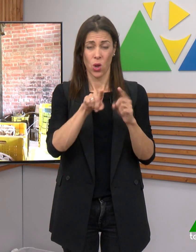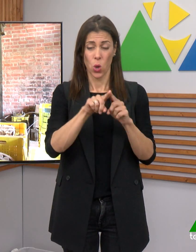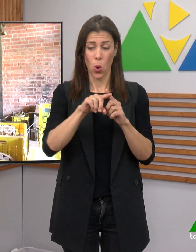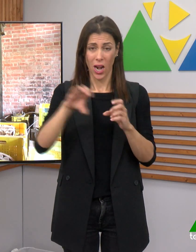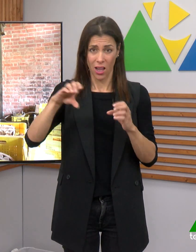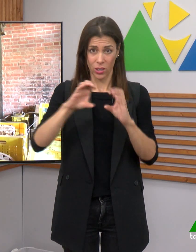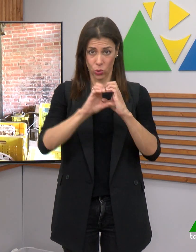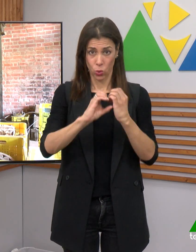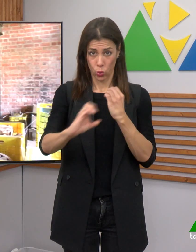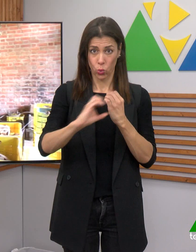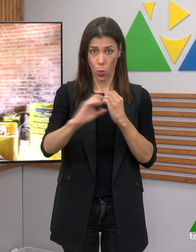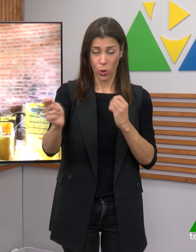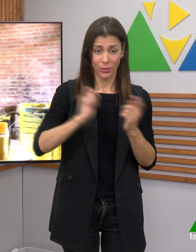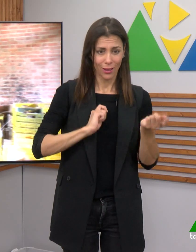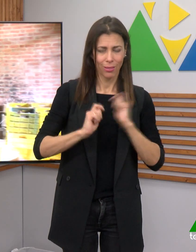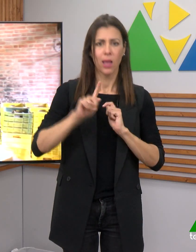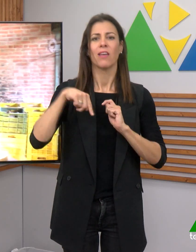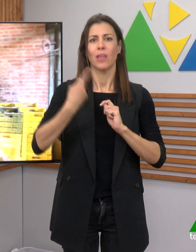después con la acequia principal.